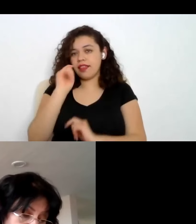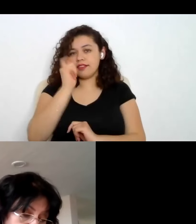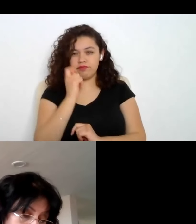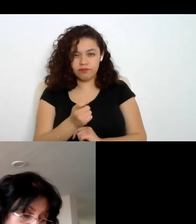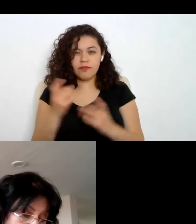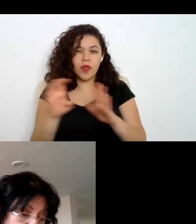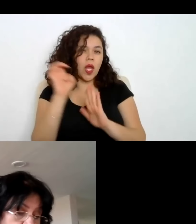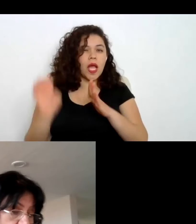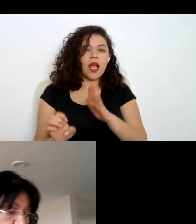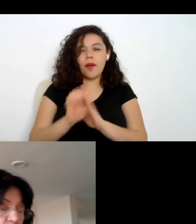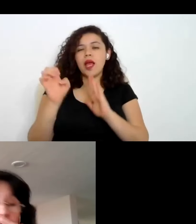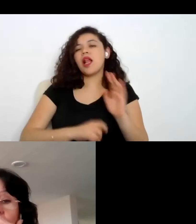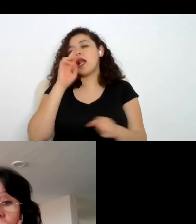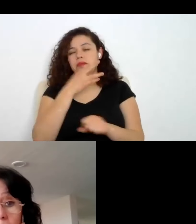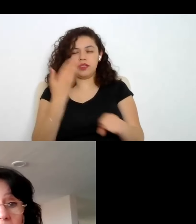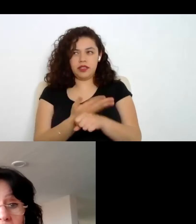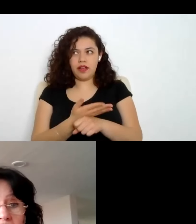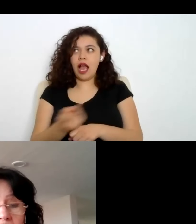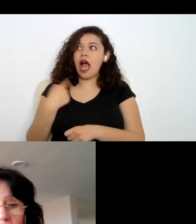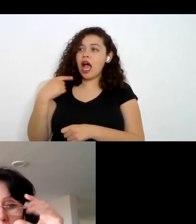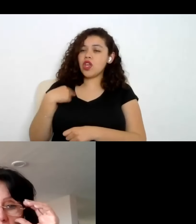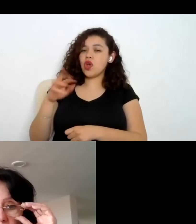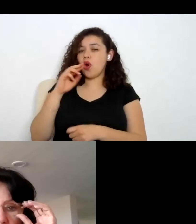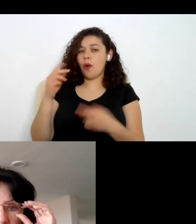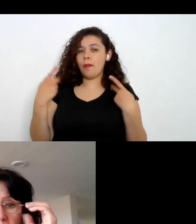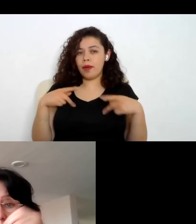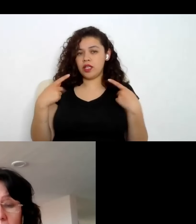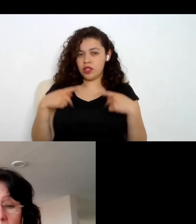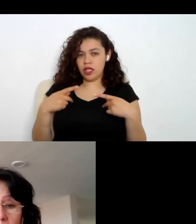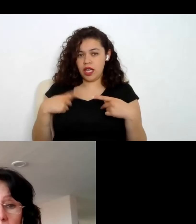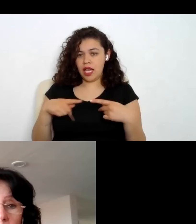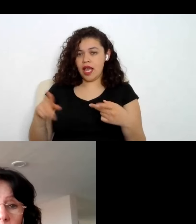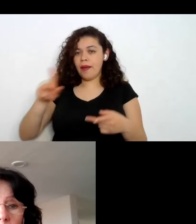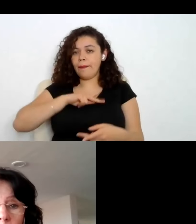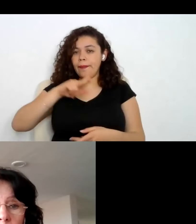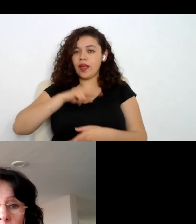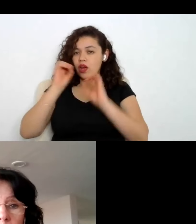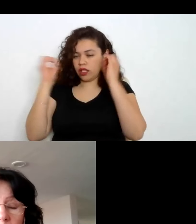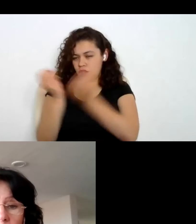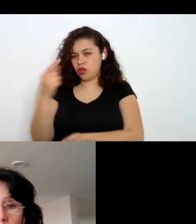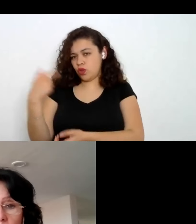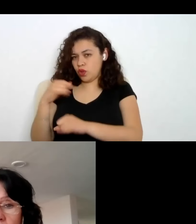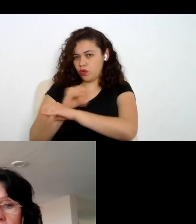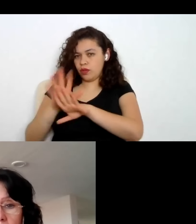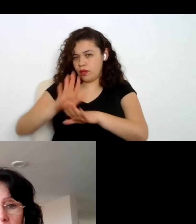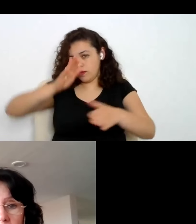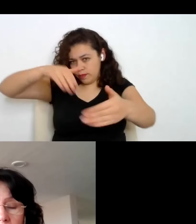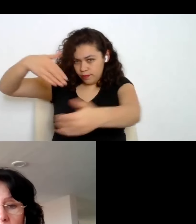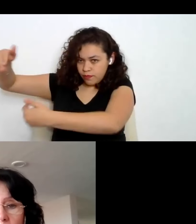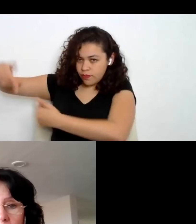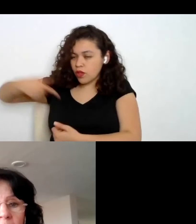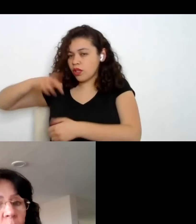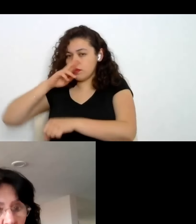esto de responsable, entonces tú me dices, es que yo soy la persona que dentro de mi organización yo recabo los datos, entonces yo soy la